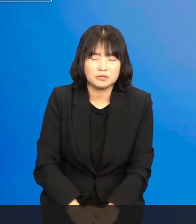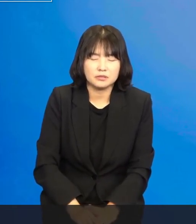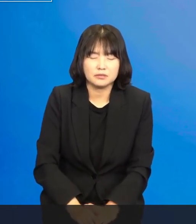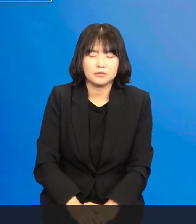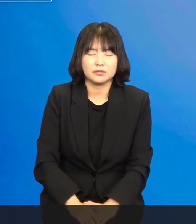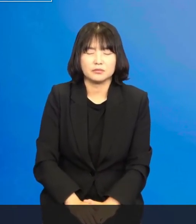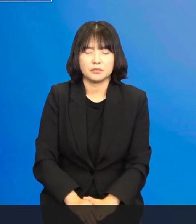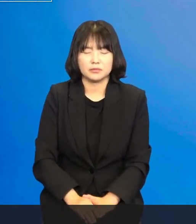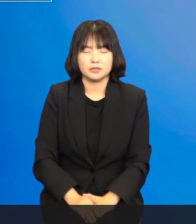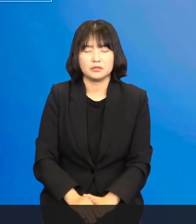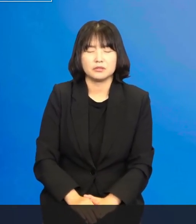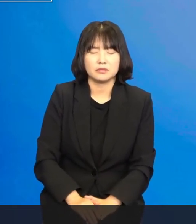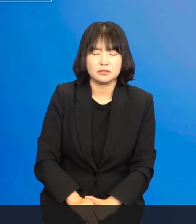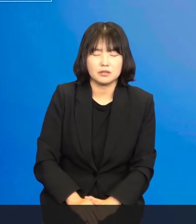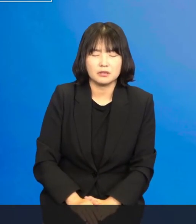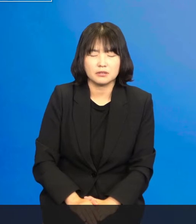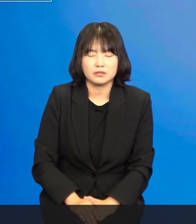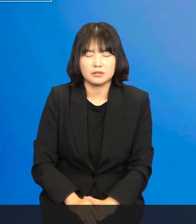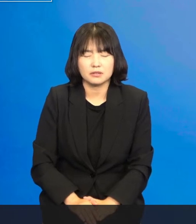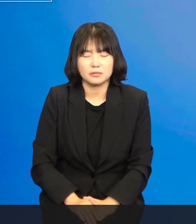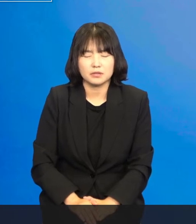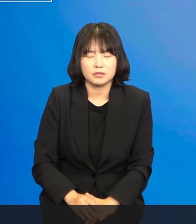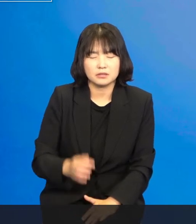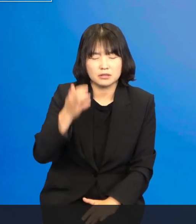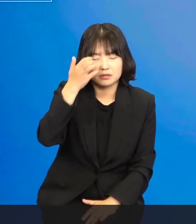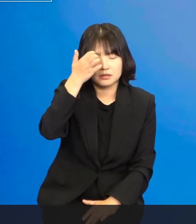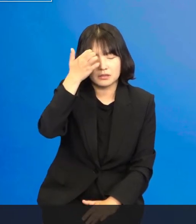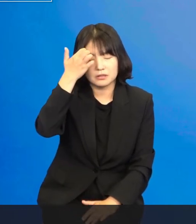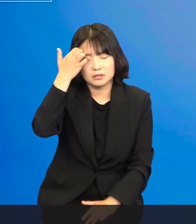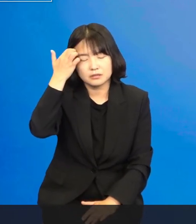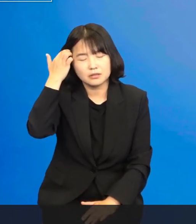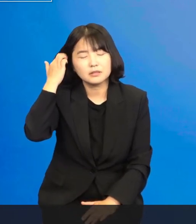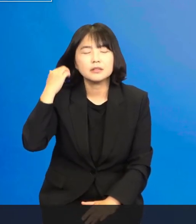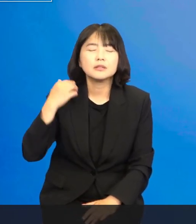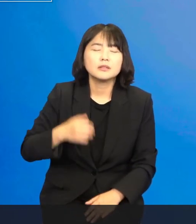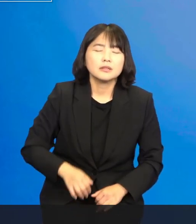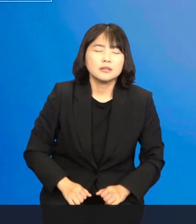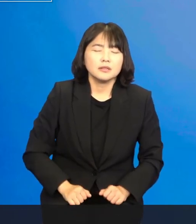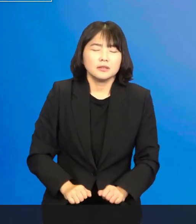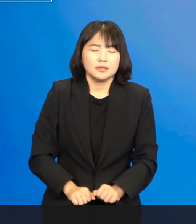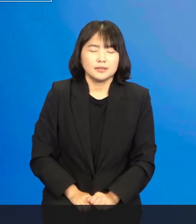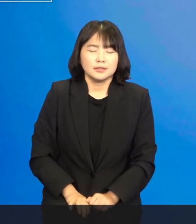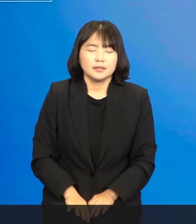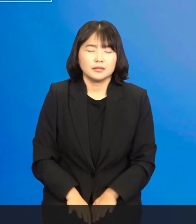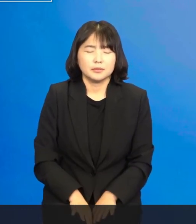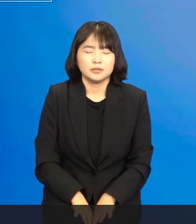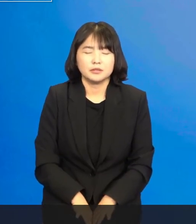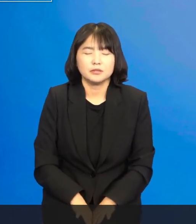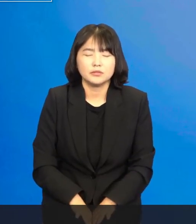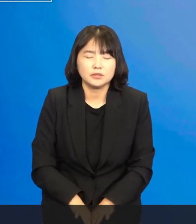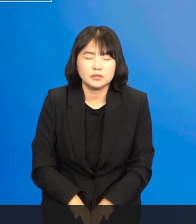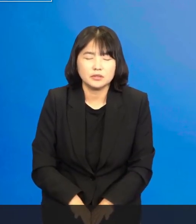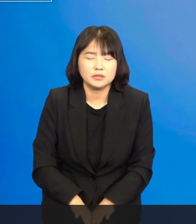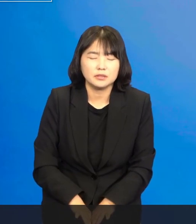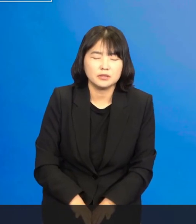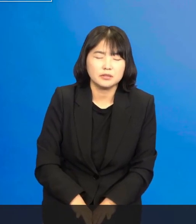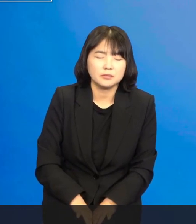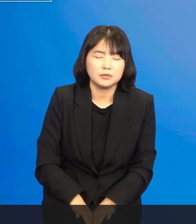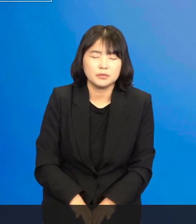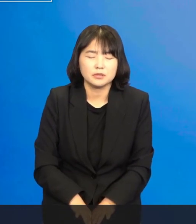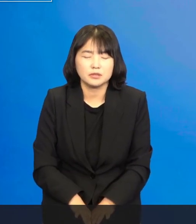복 있는 삶으로 살아가게 하소서. 하나님, 이 시간에 초청해 주시는 감사합니다. 악인의 꾀를